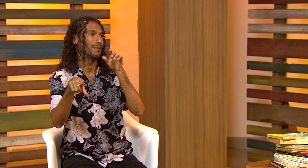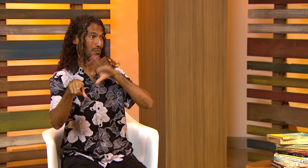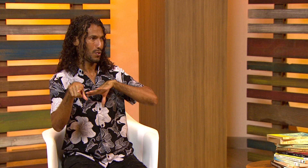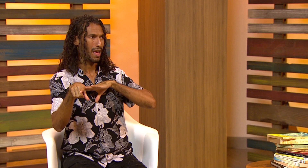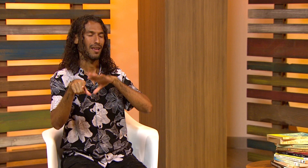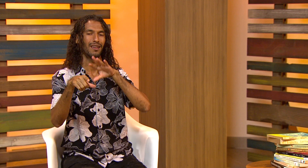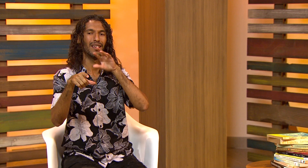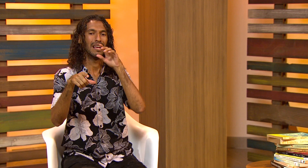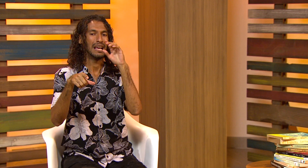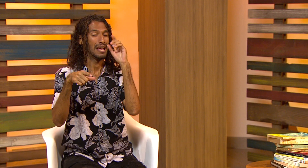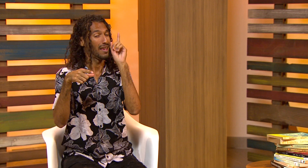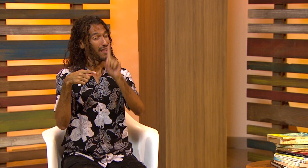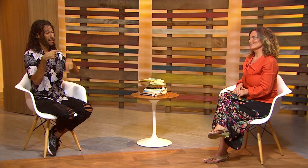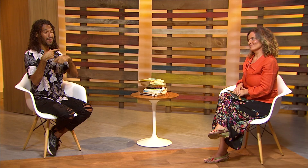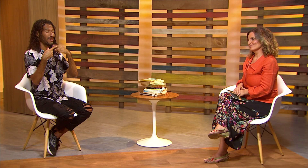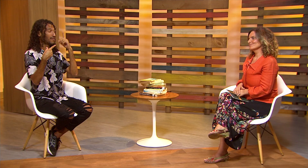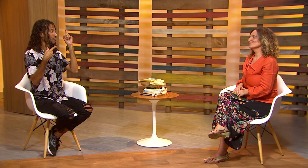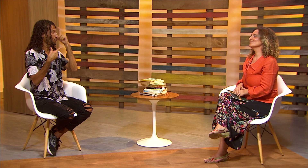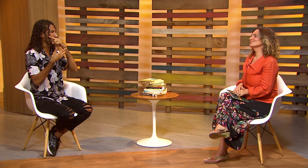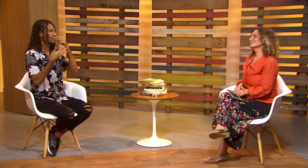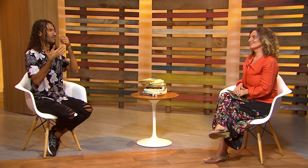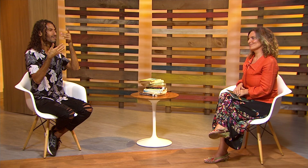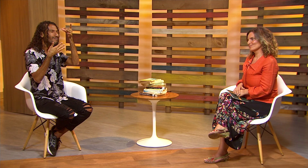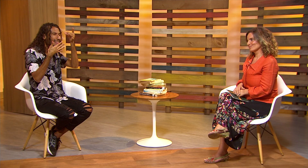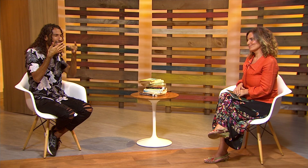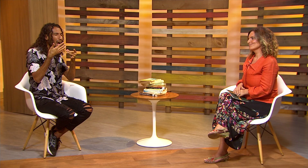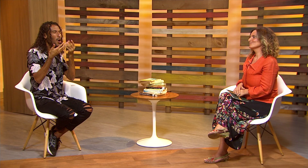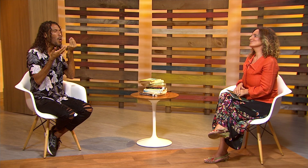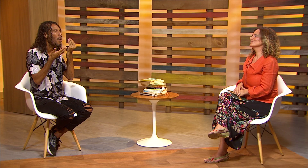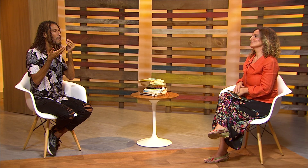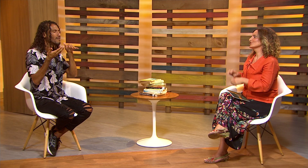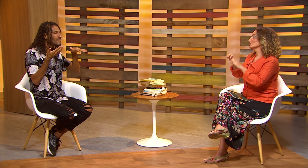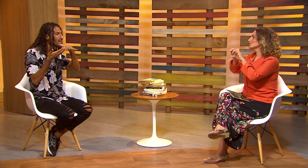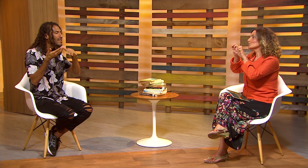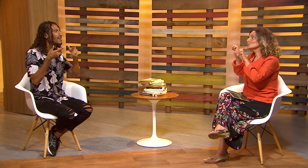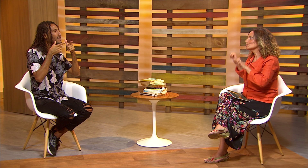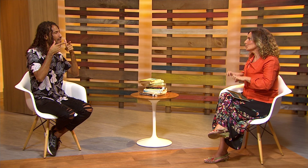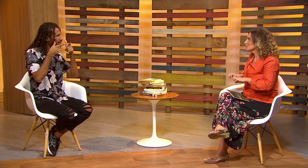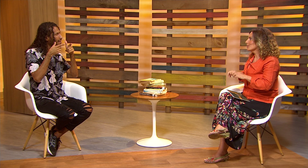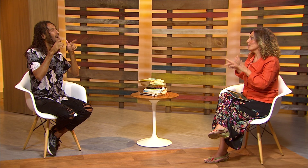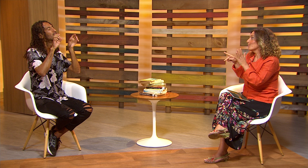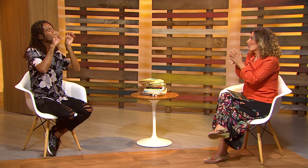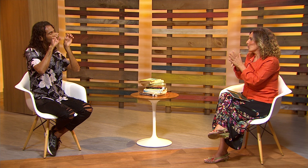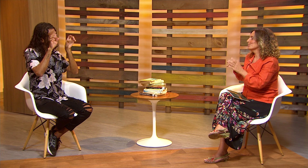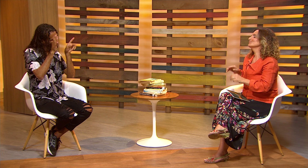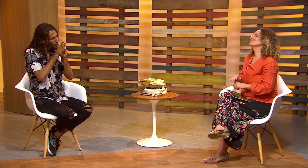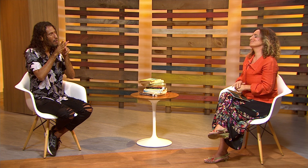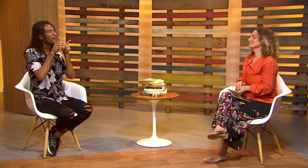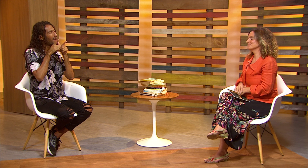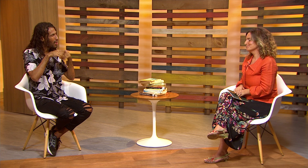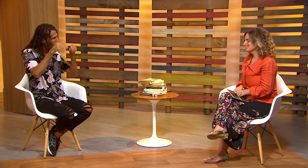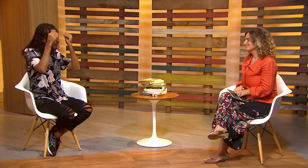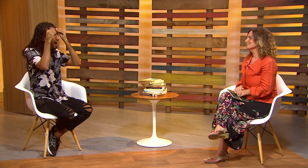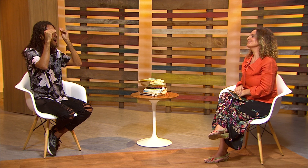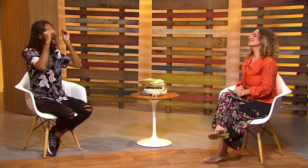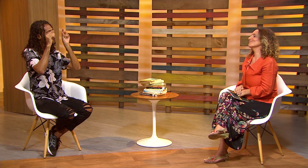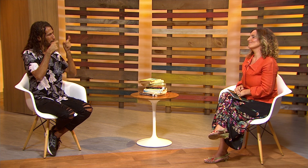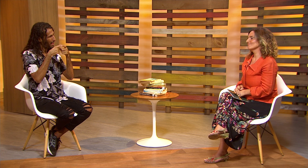sistema de saúde também. Para isso, assim, essa dificuldade, né, são detalhes que a gente tem da língua, a estrutura própria que a